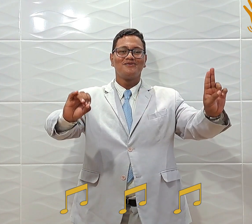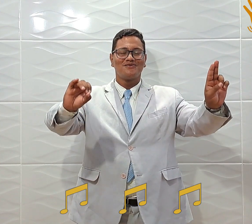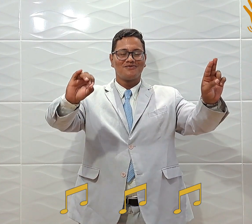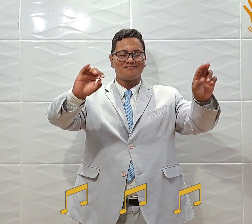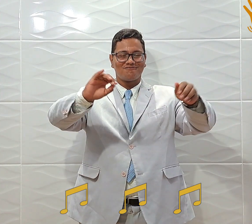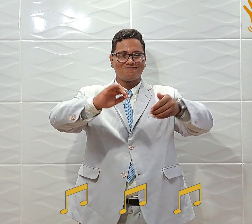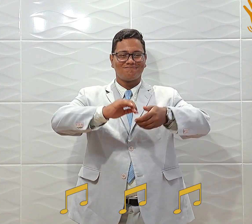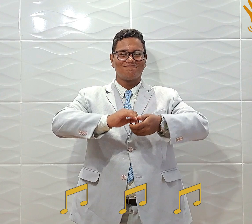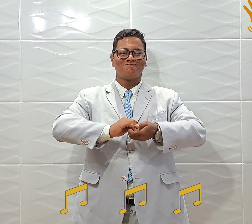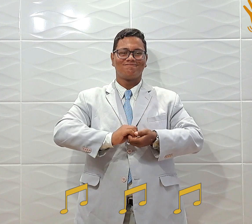Amém.